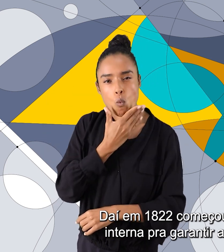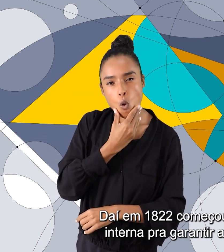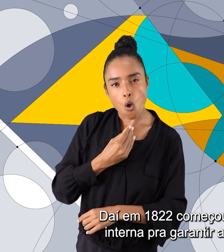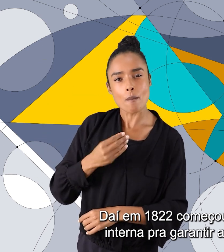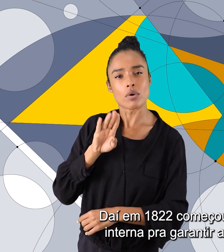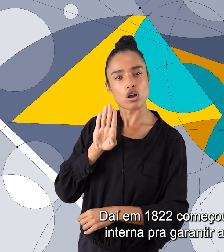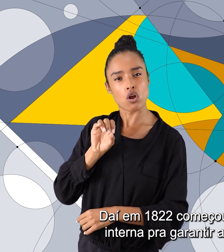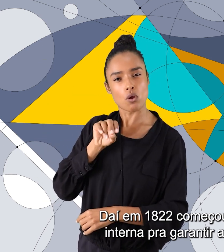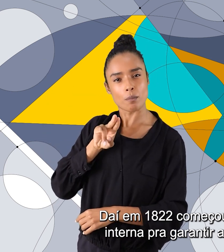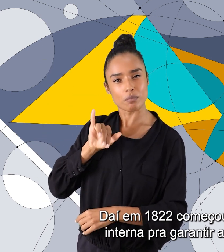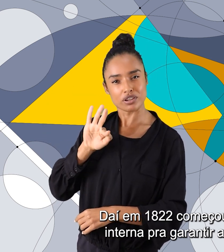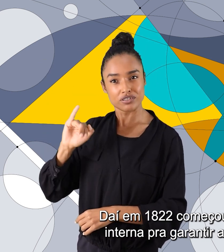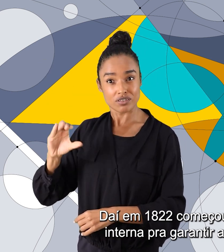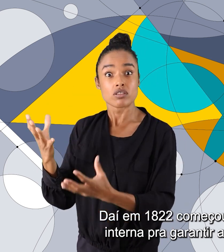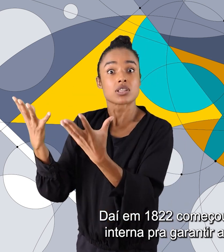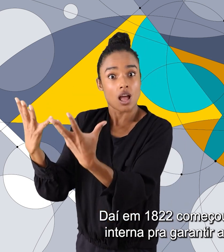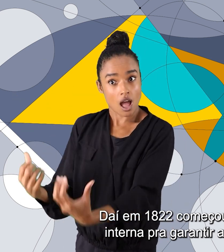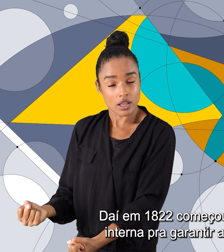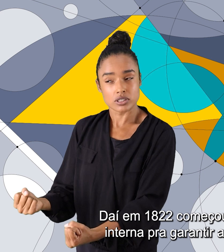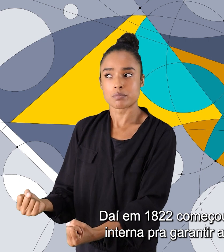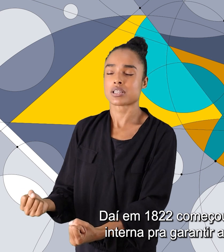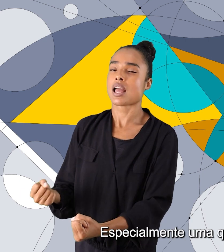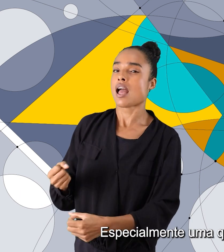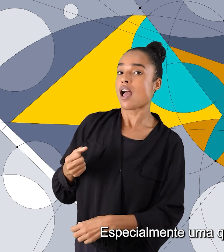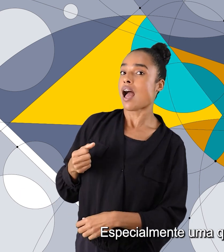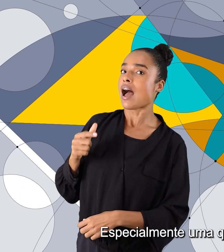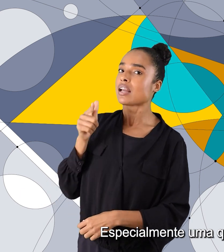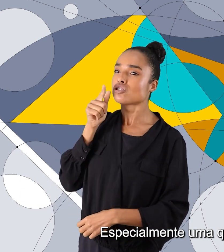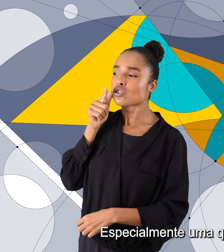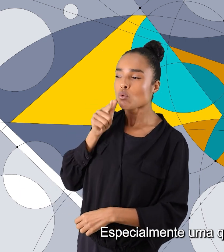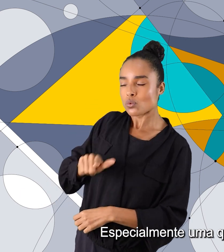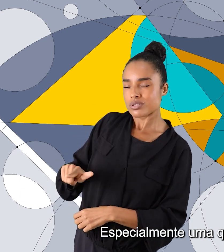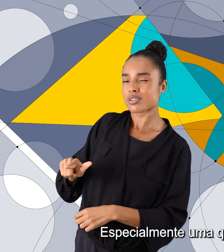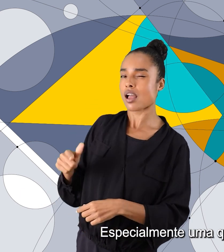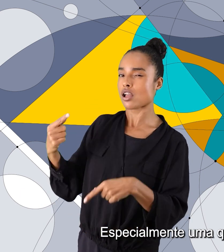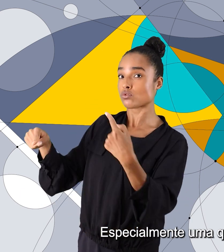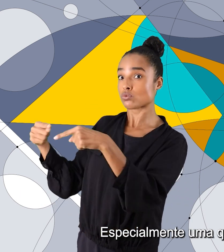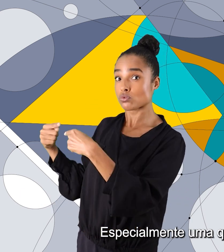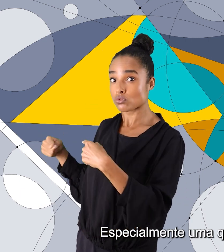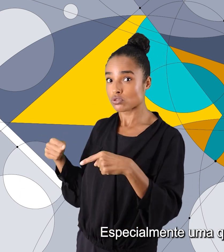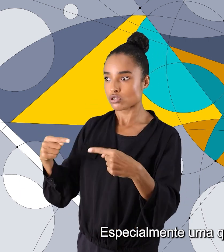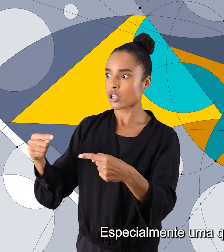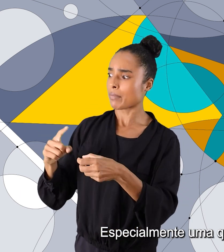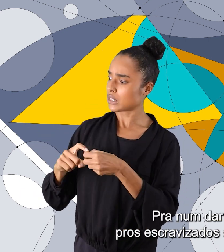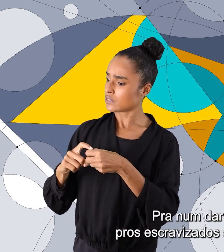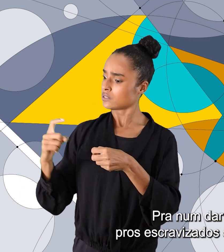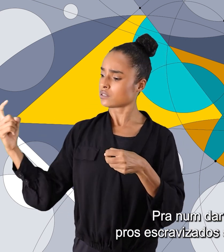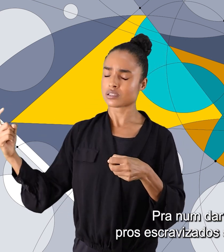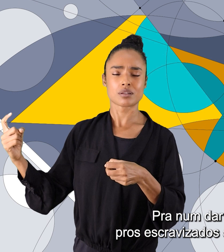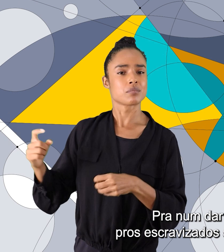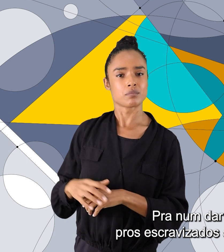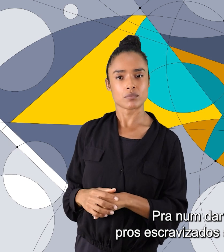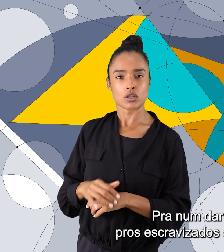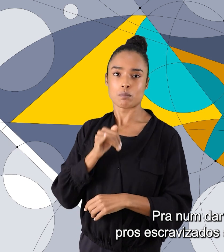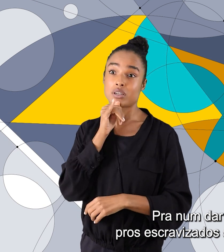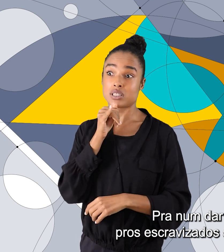uma campanha interna para garantir a independência, especialmente uma que fosse ordeira, para não dar